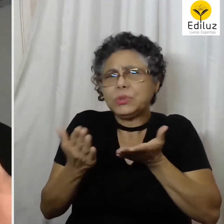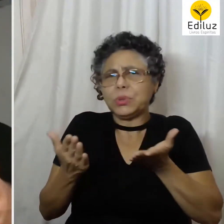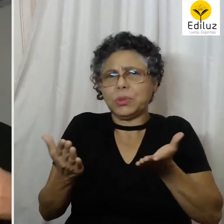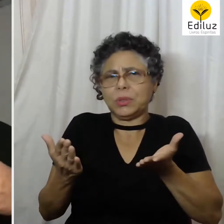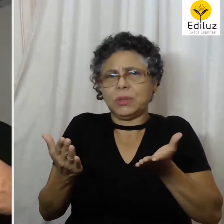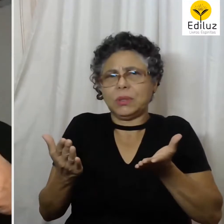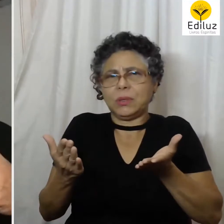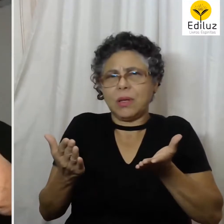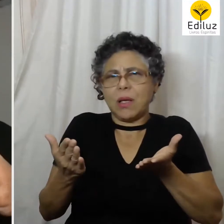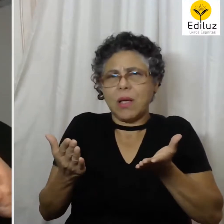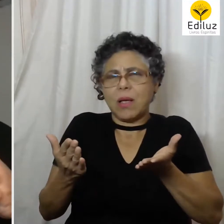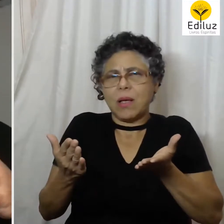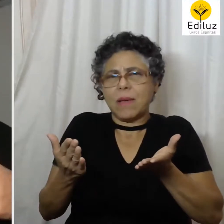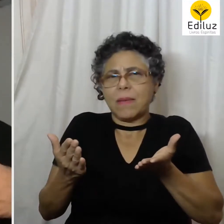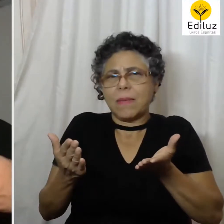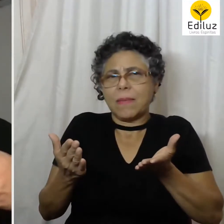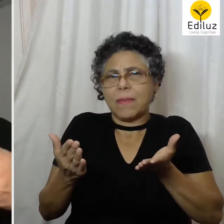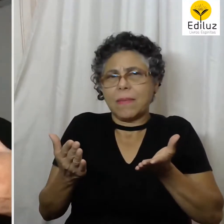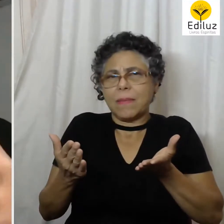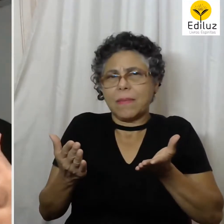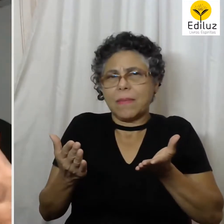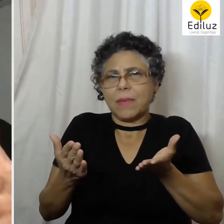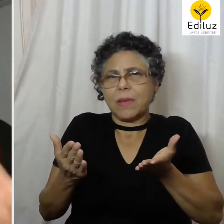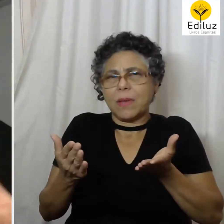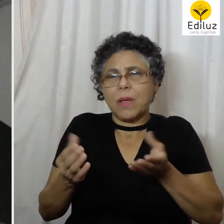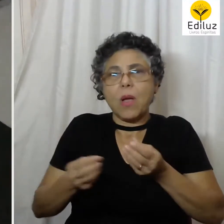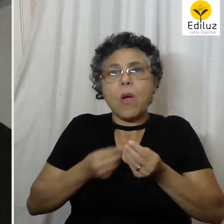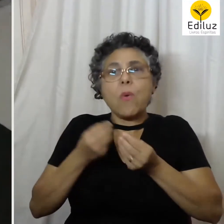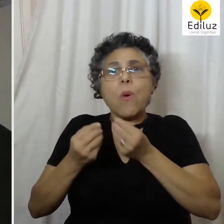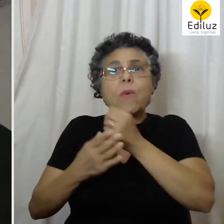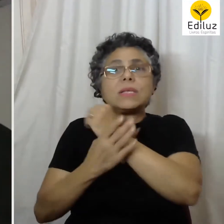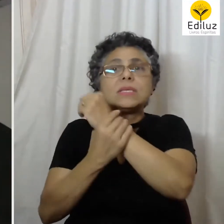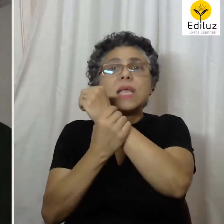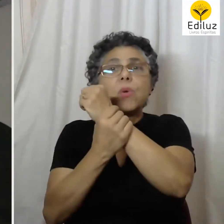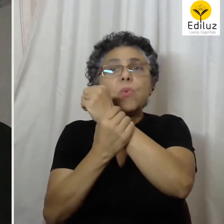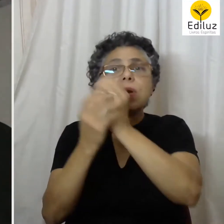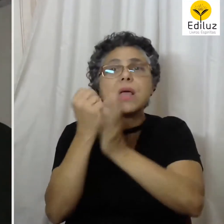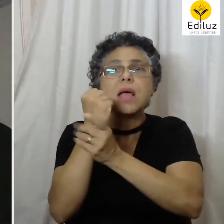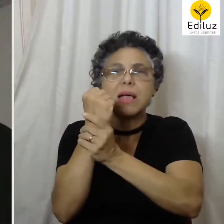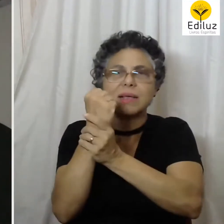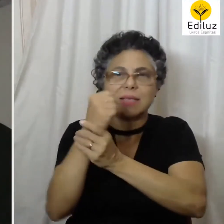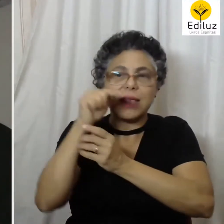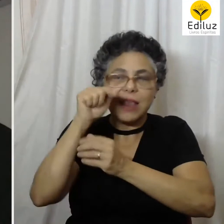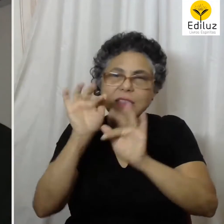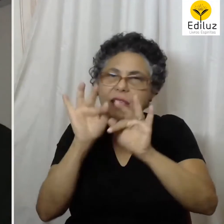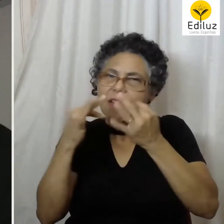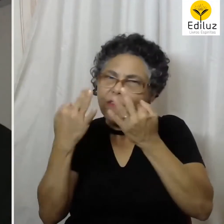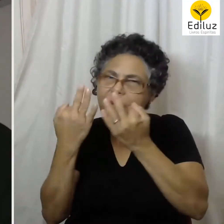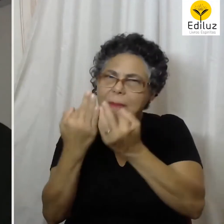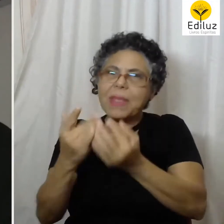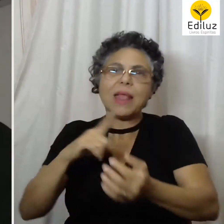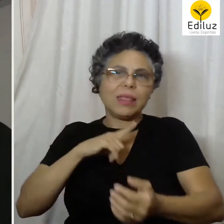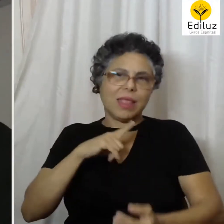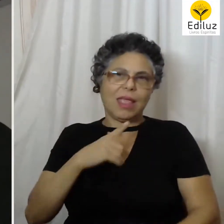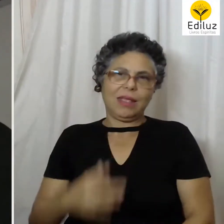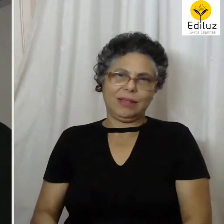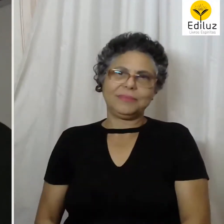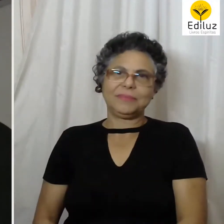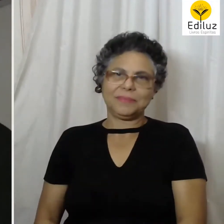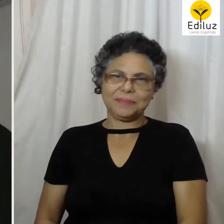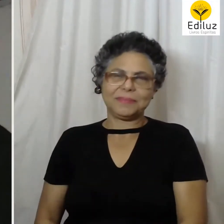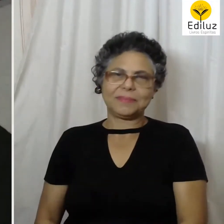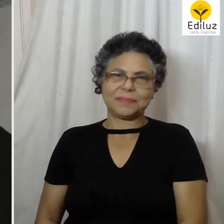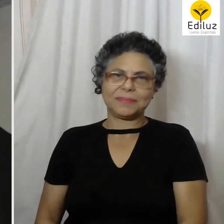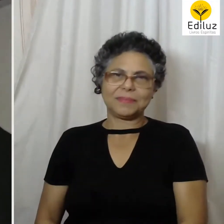o grau de ambiente seguro proporcionado por essa estrutura familiar para